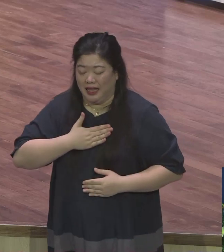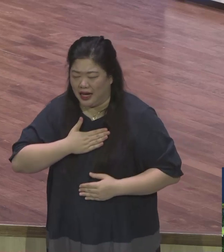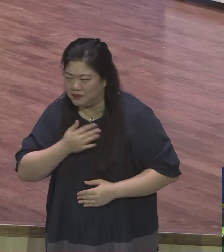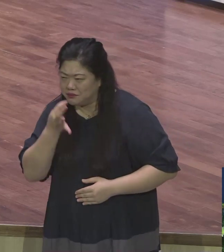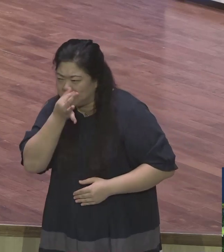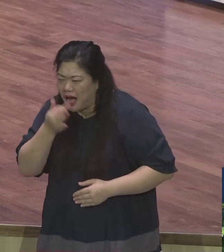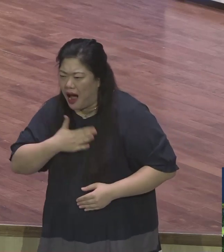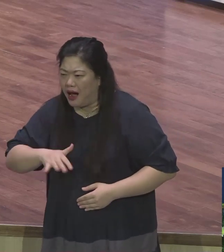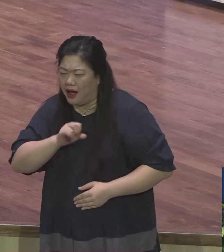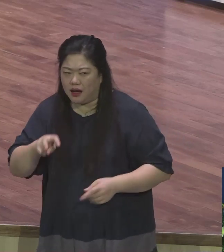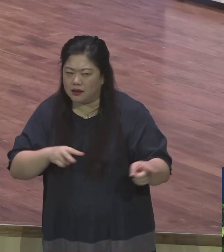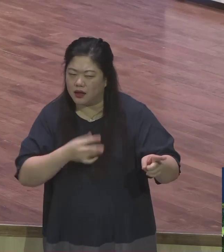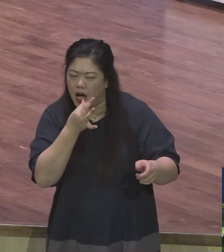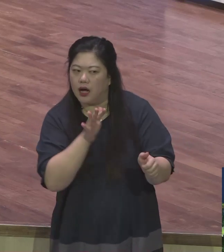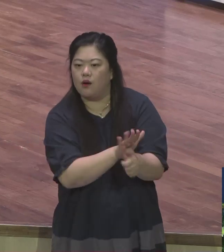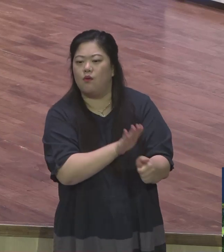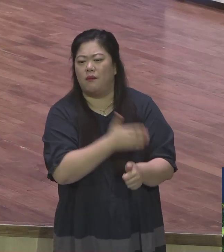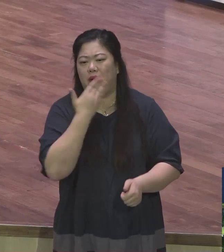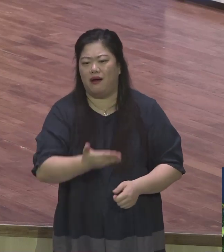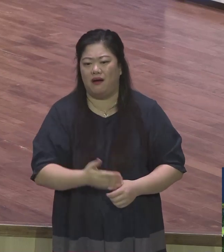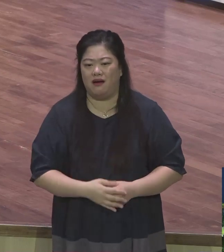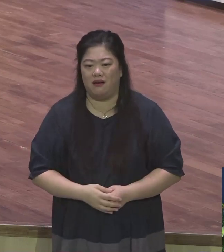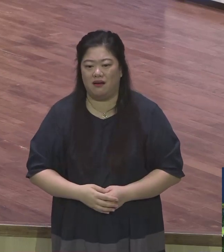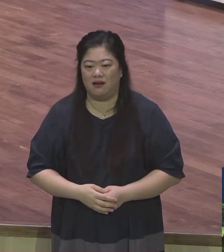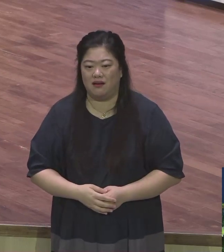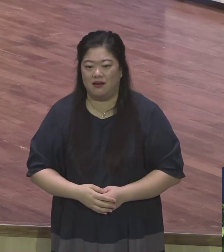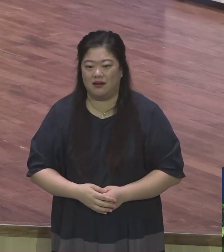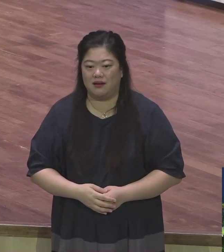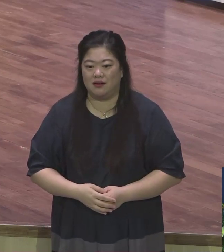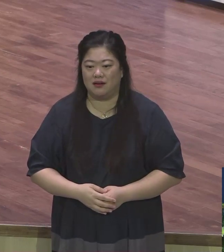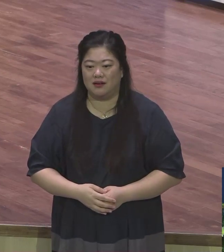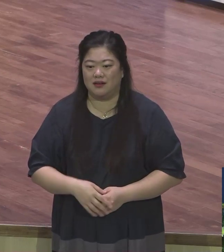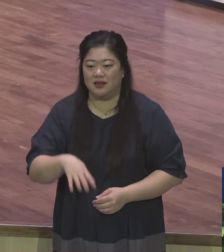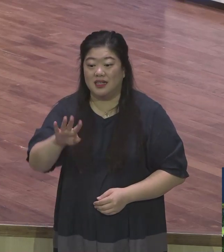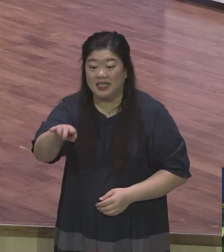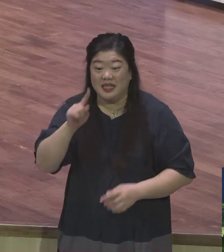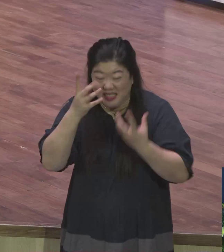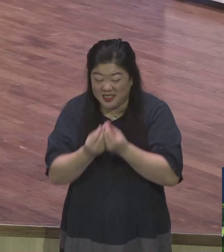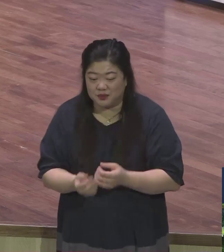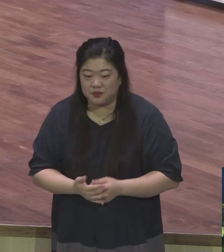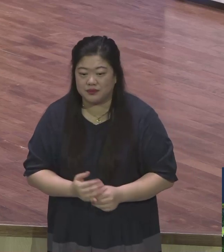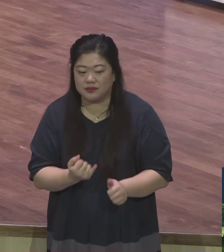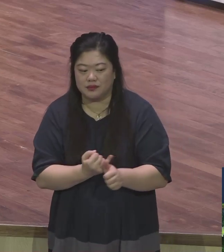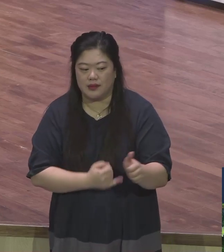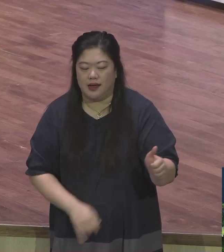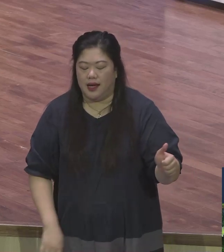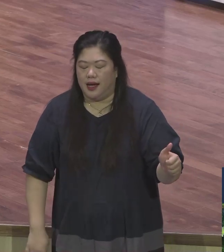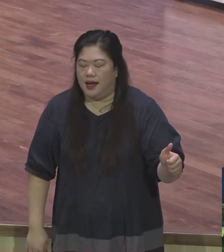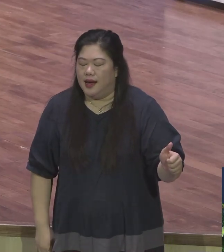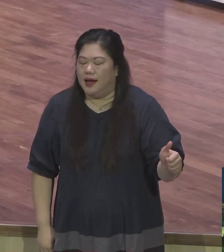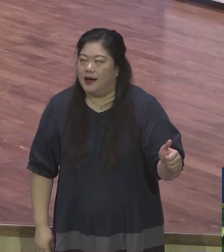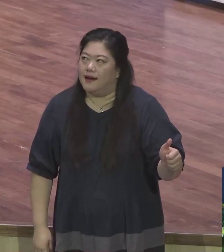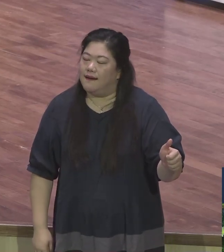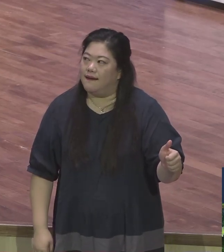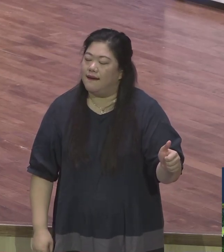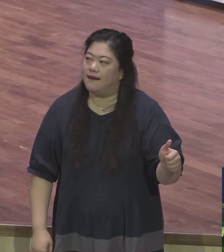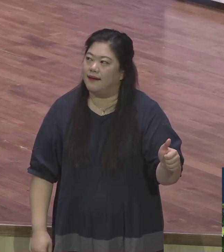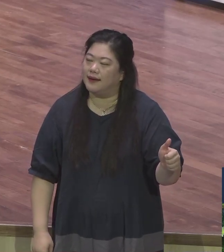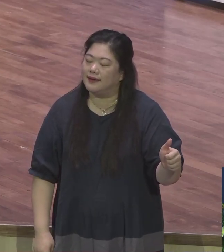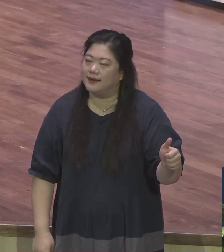야 이 양반이 진짜 자가 와 진박이 새끼야 저거. 야